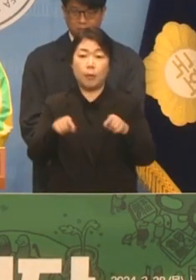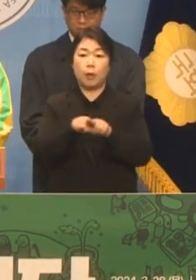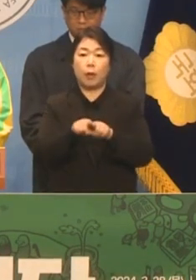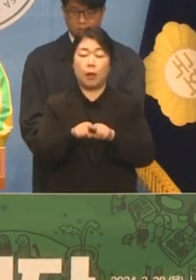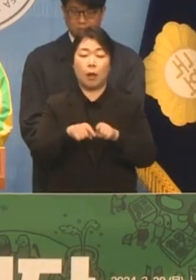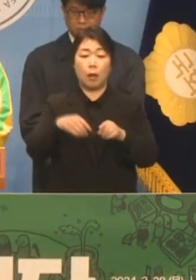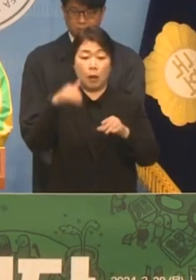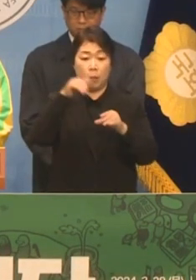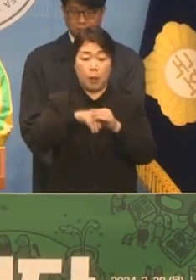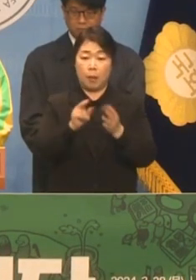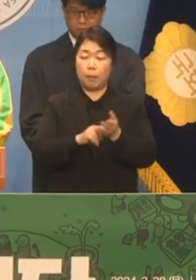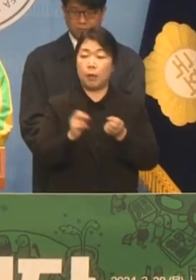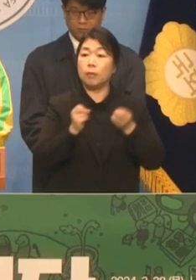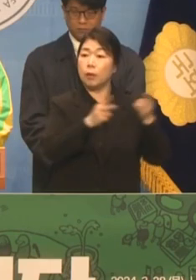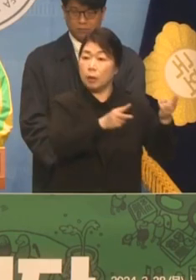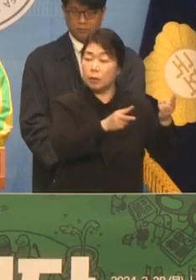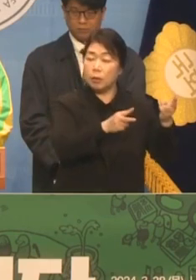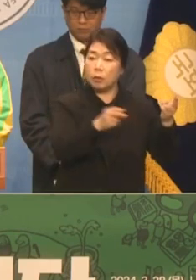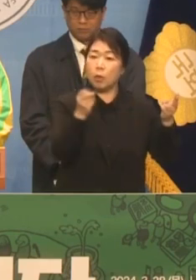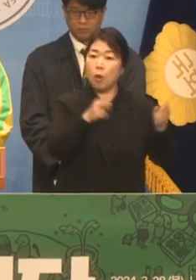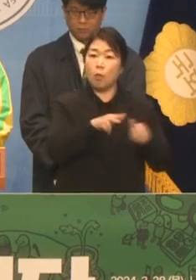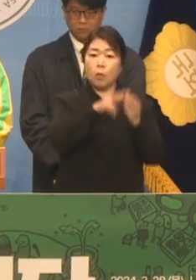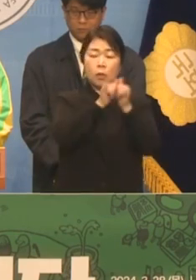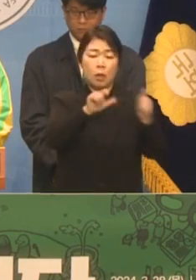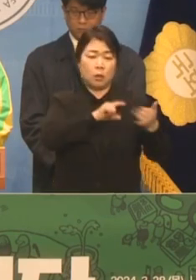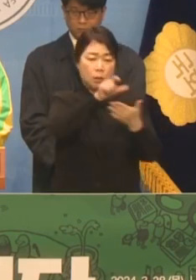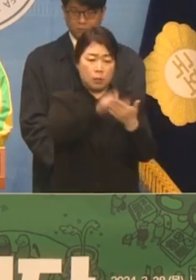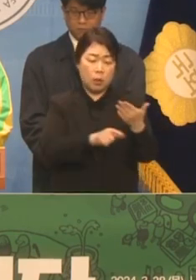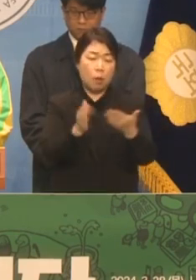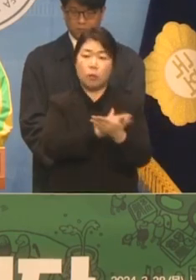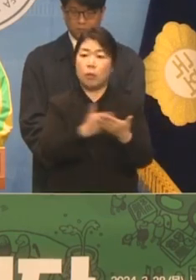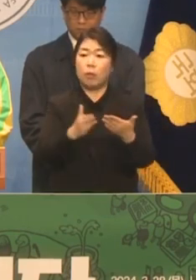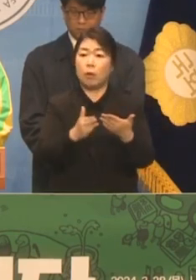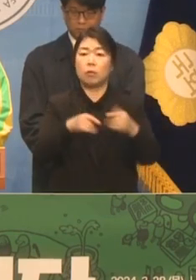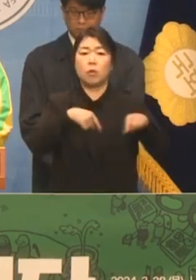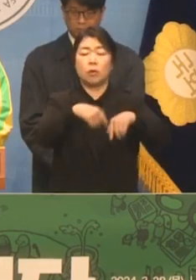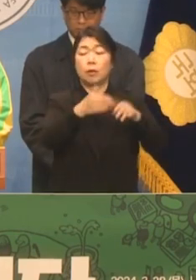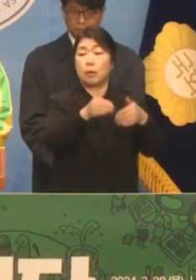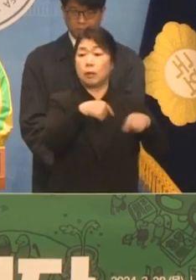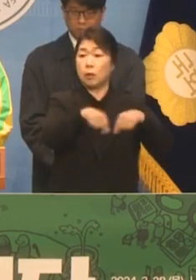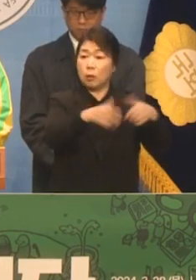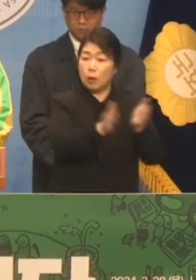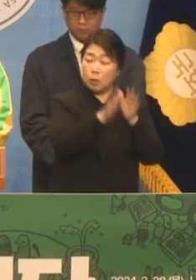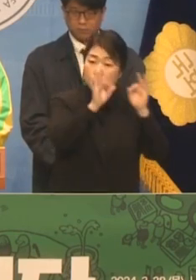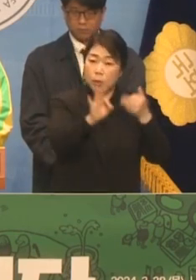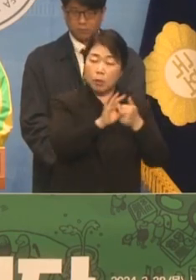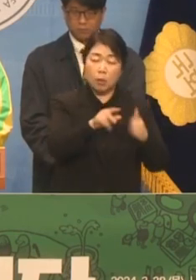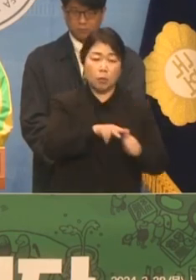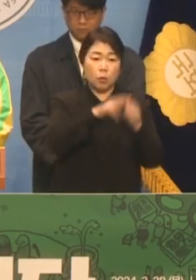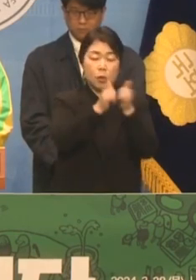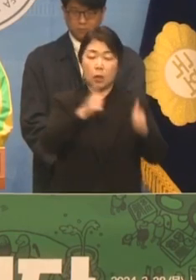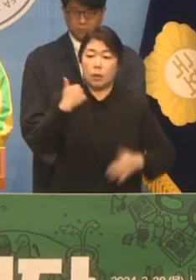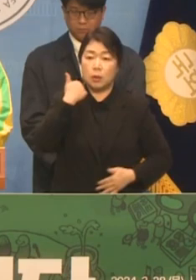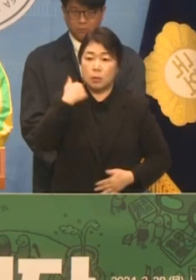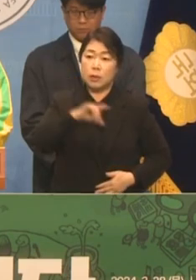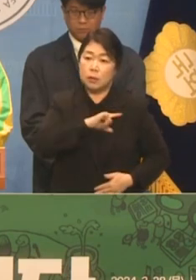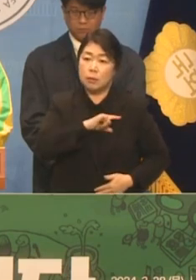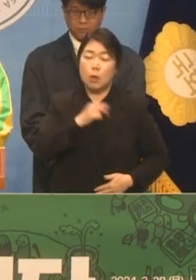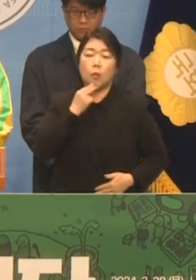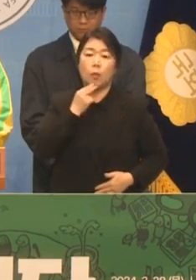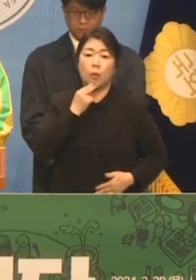것으로 왔고 후보 명단도 안 온 정당도 부지기수고 거대 당들은 명분만